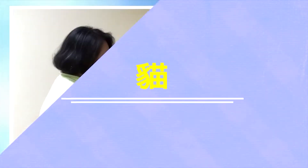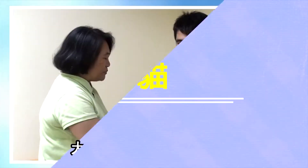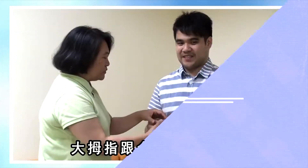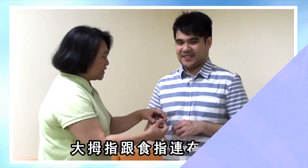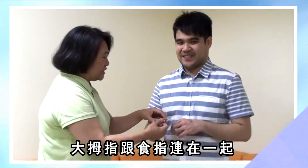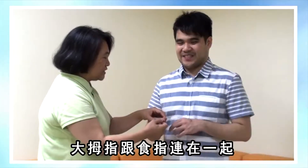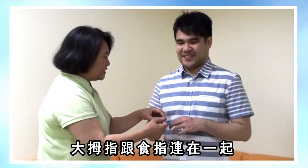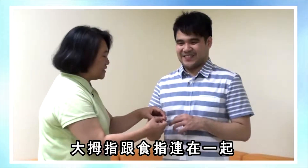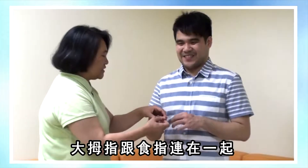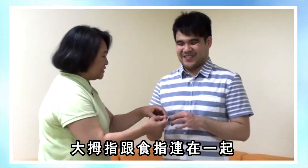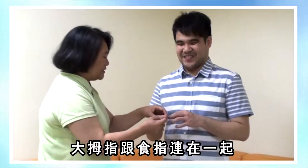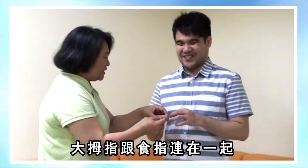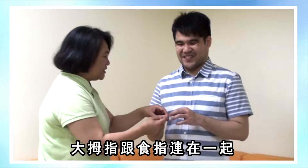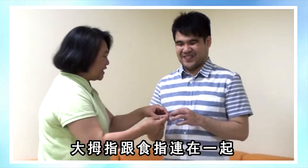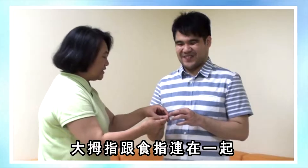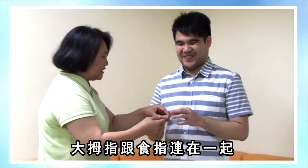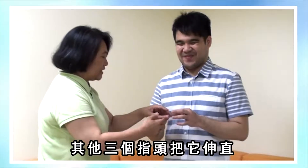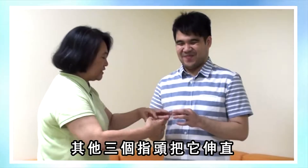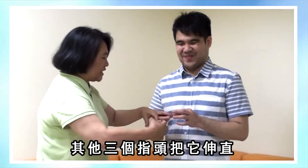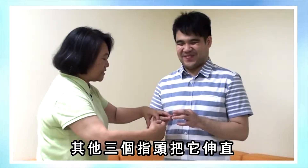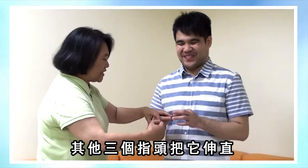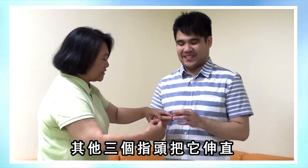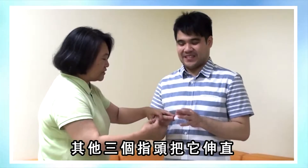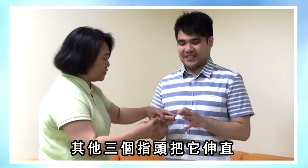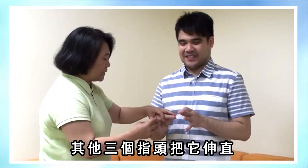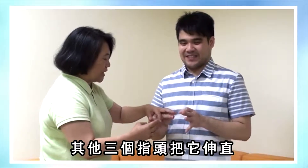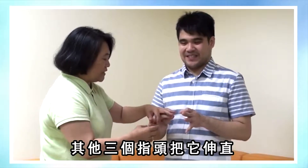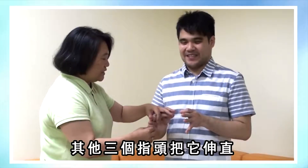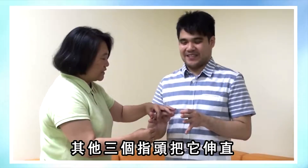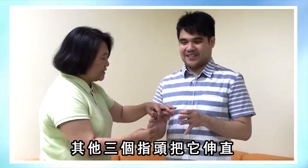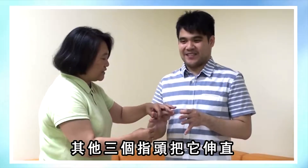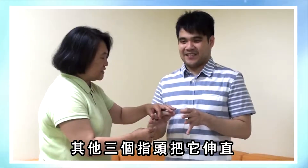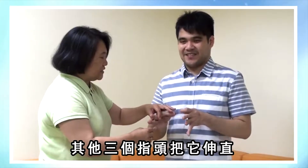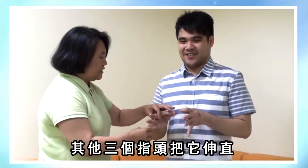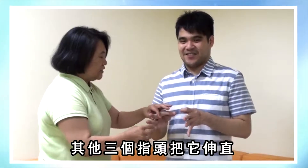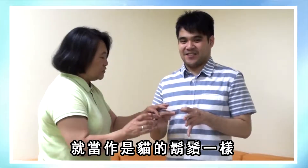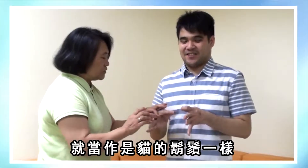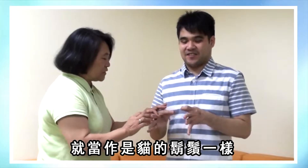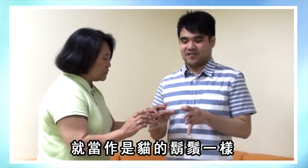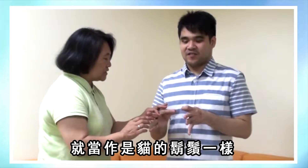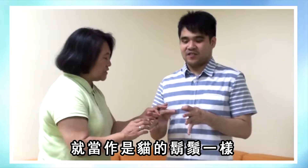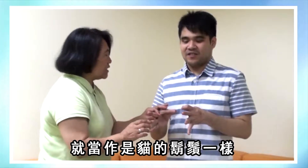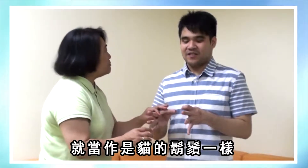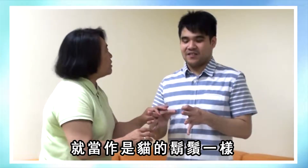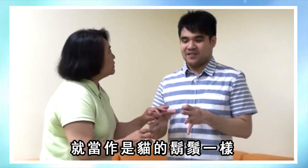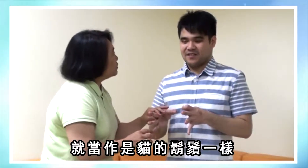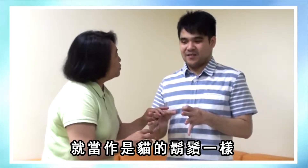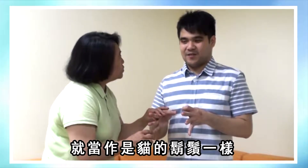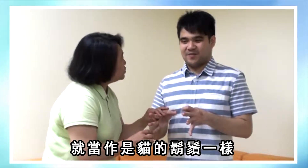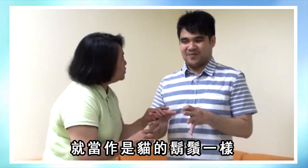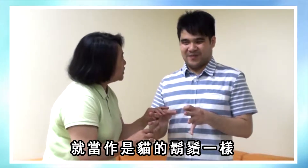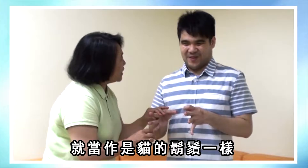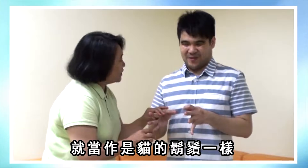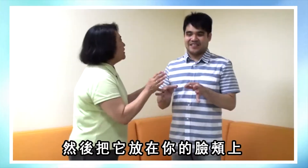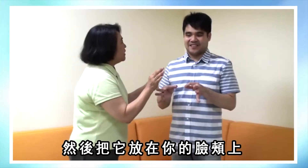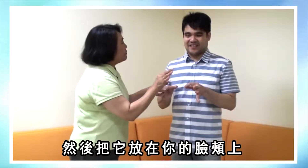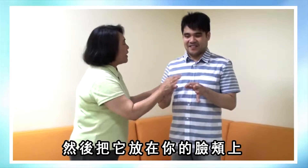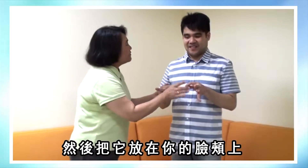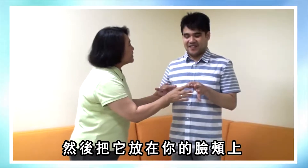大拇指跟食指只能在一起，那其他三个指头把它伸直，就当作是那个猫的胡须一样，然后把它放